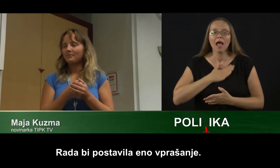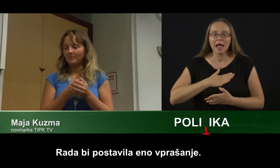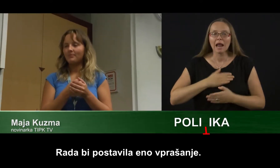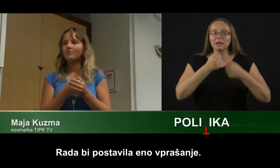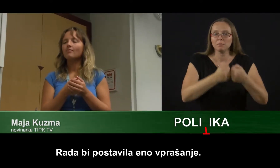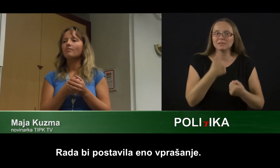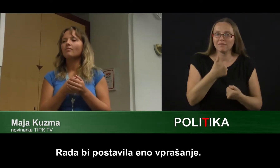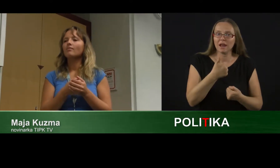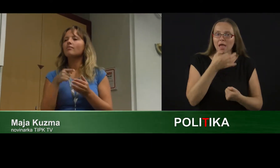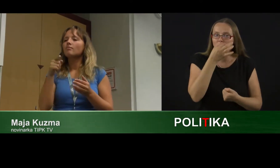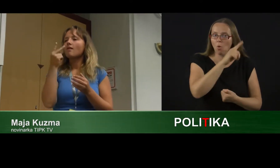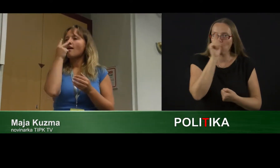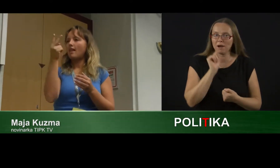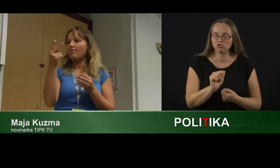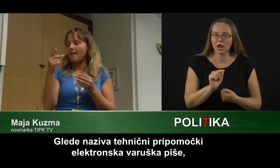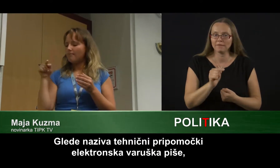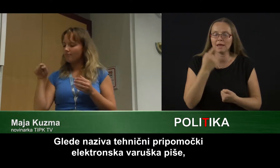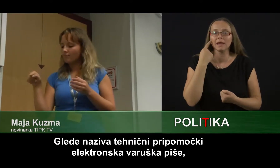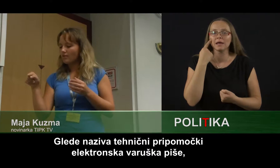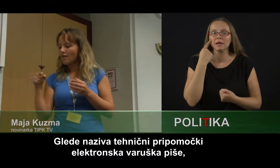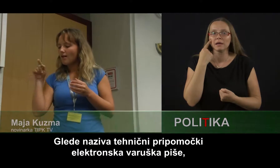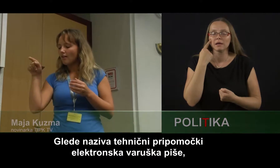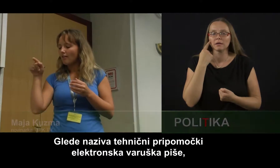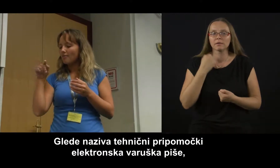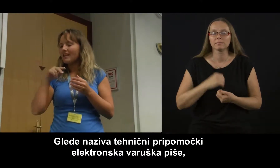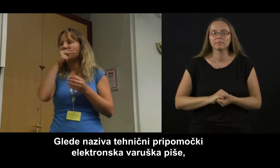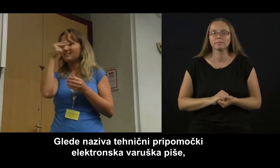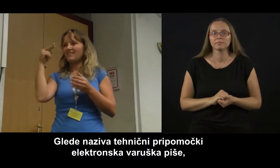Rada bi postavila eno vprašanje. Glede